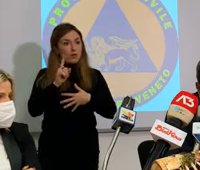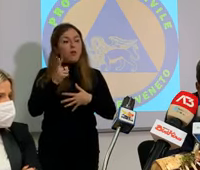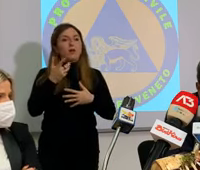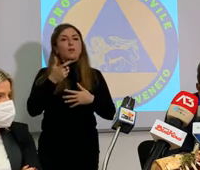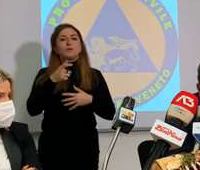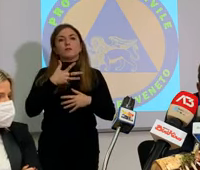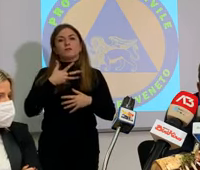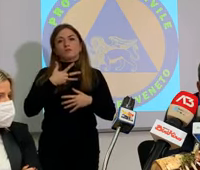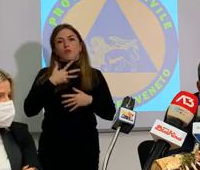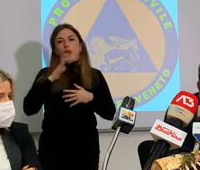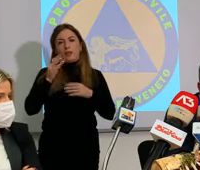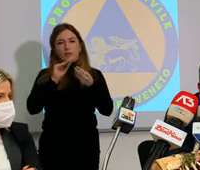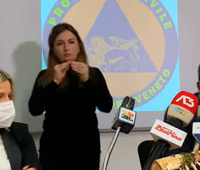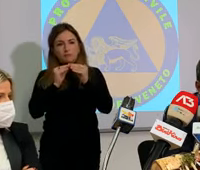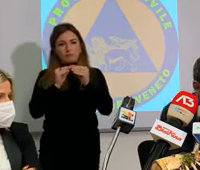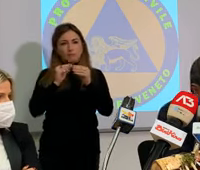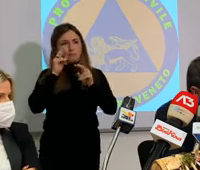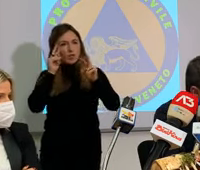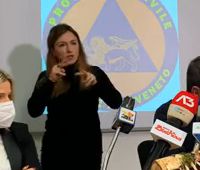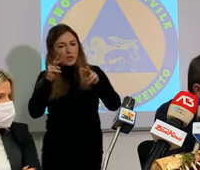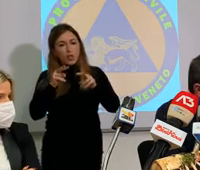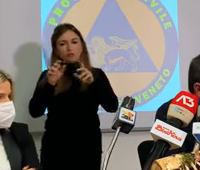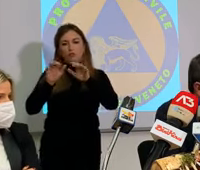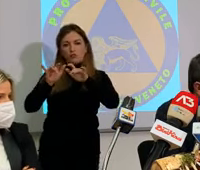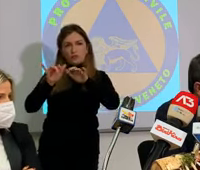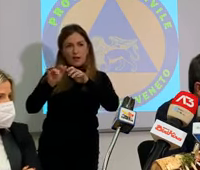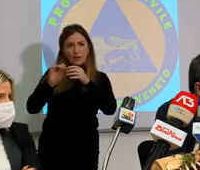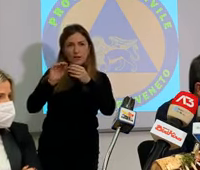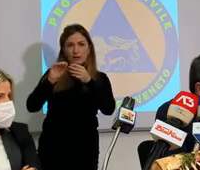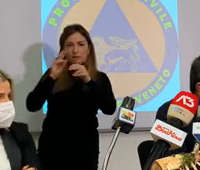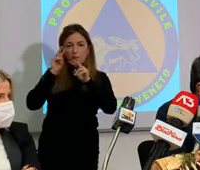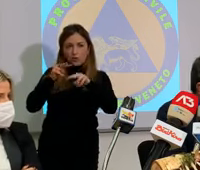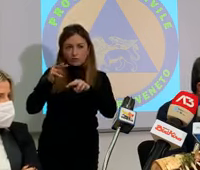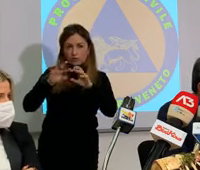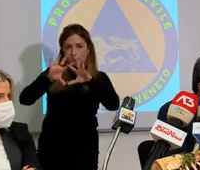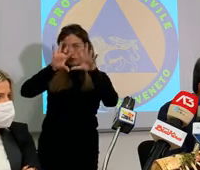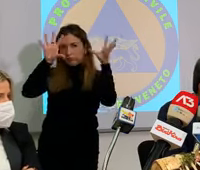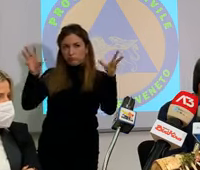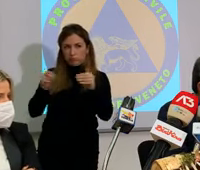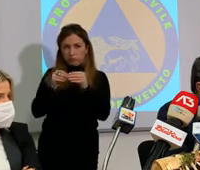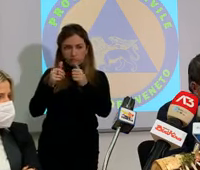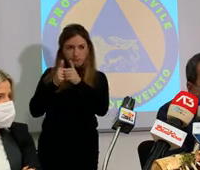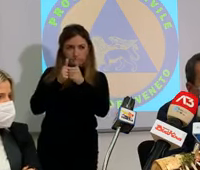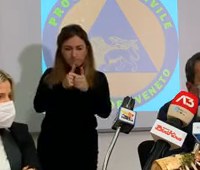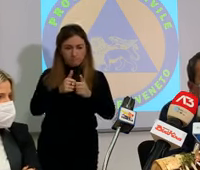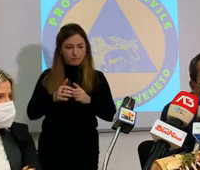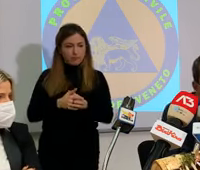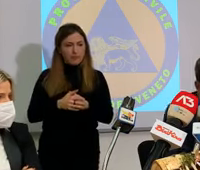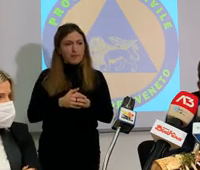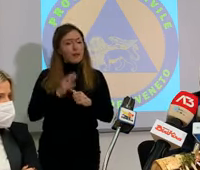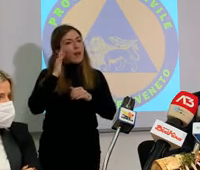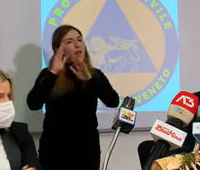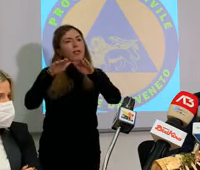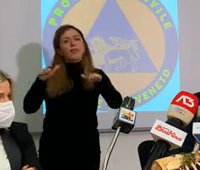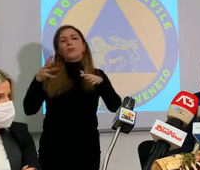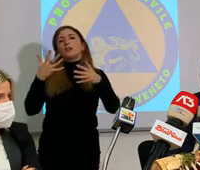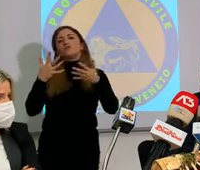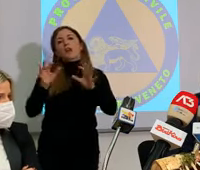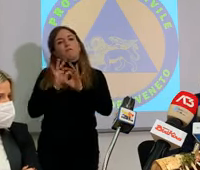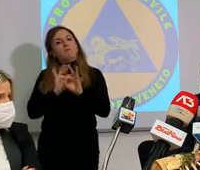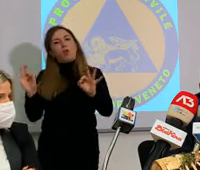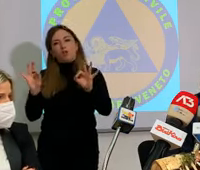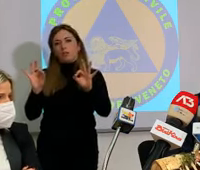da infusione ci vuole il monitoraggio la centralina di monitoraggio qui tutto quello che ci va dietro tutti questi letti sono belli pronti basta per